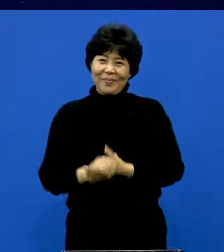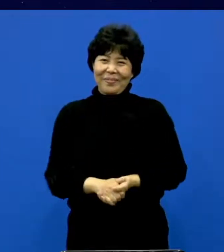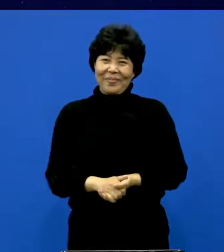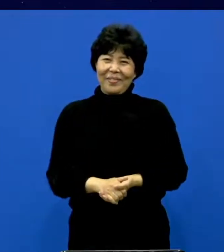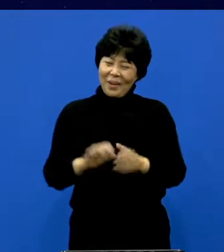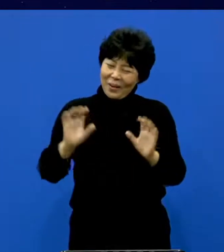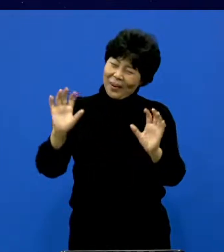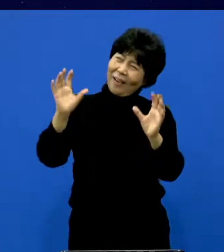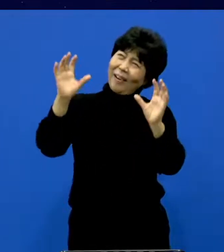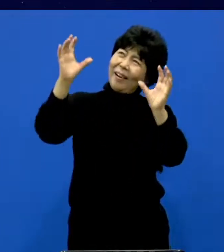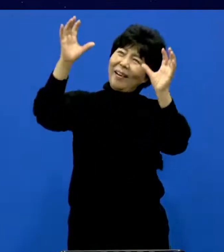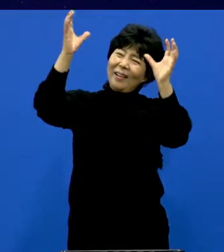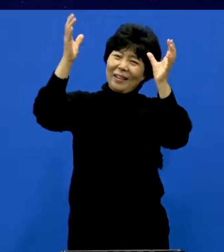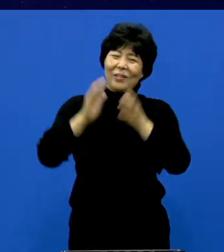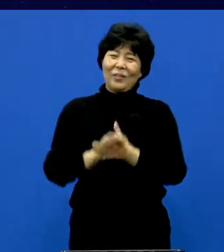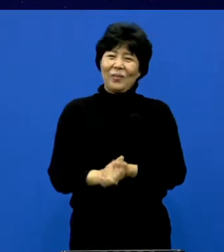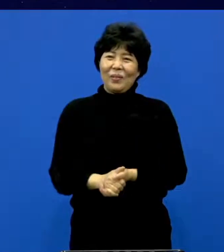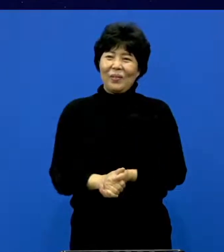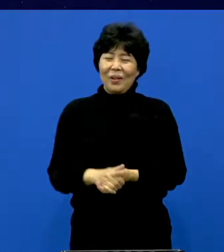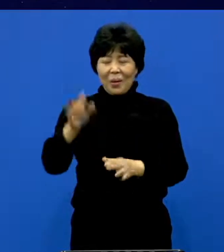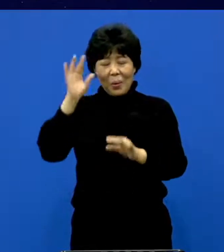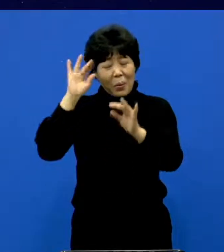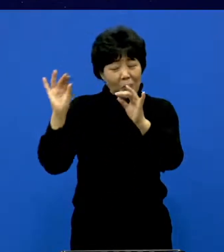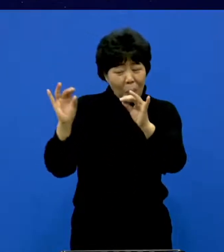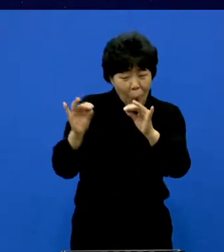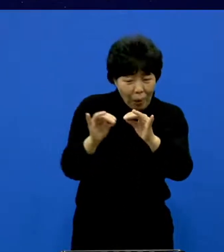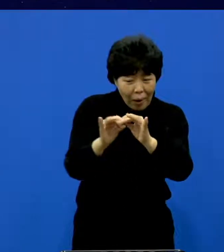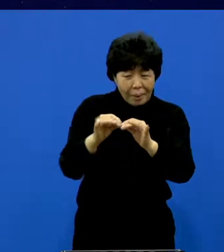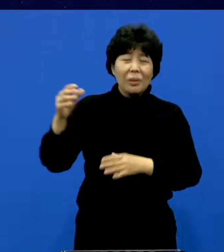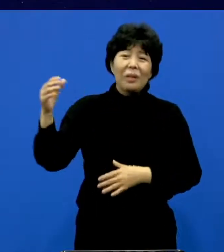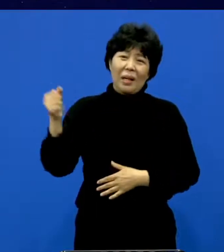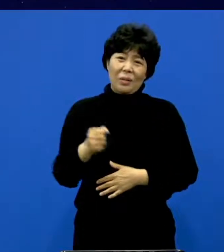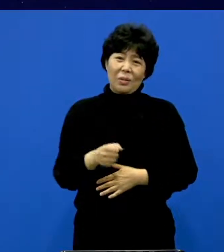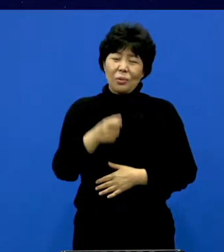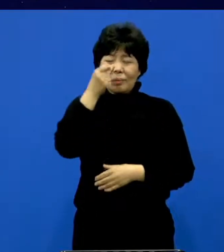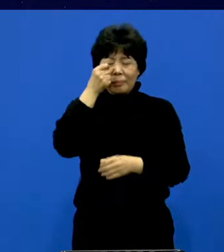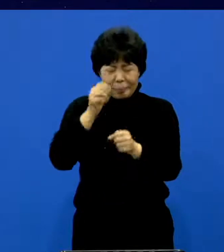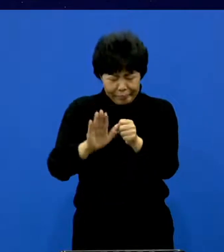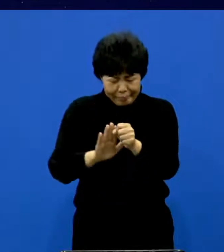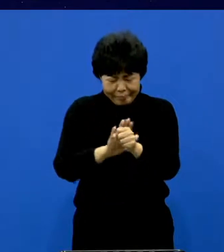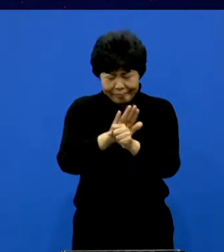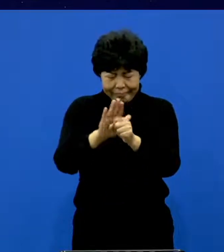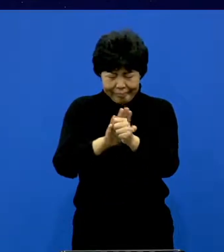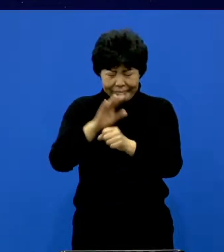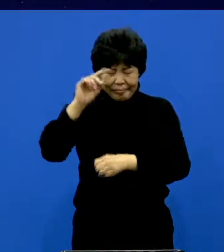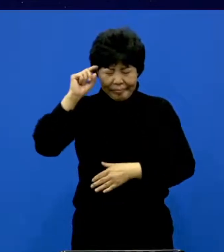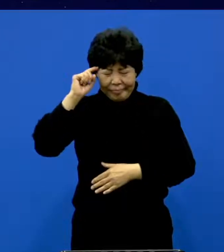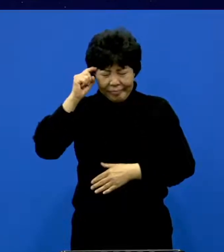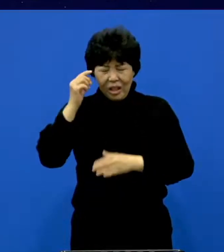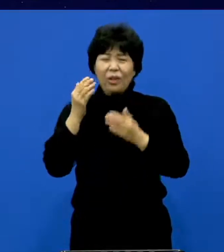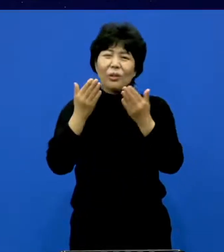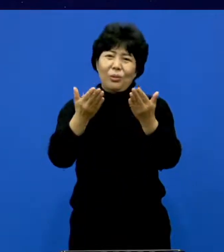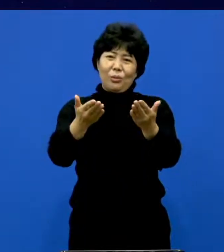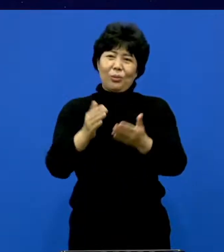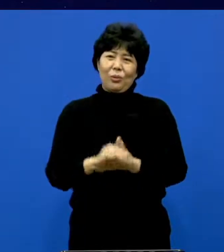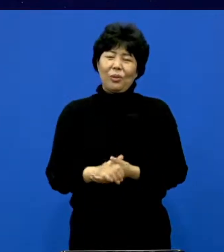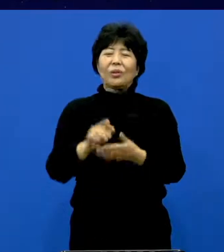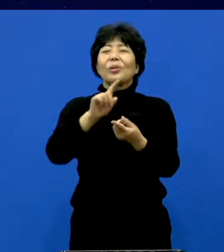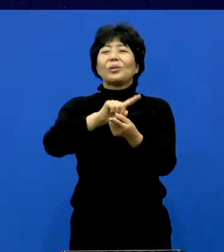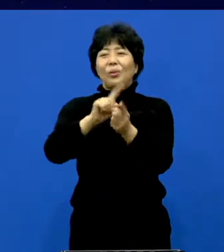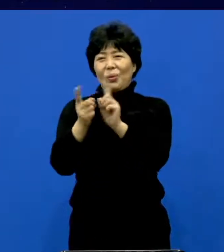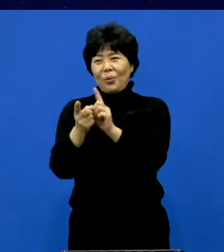박수도 쳐주고, 용서하고, 공감해주고, 긍휼히 여기고, 우리는 서로가 필요한 존재들이라는 거예요. 이